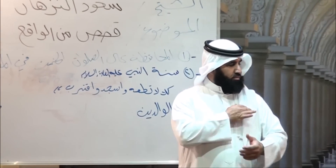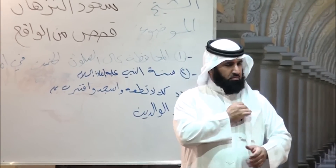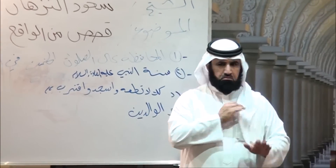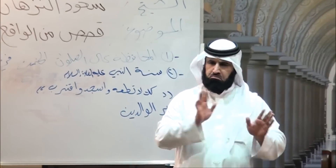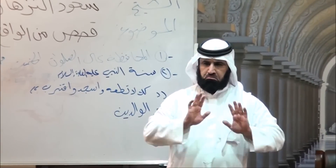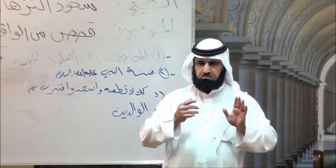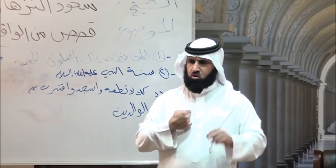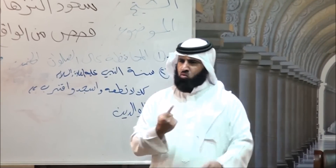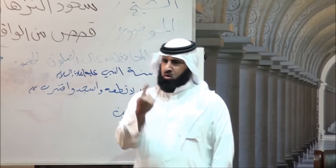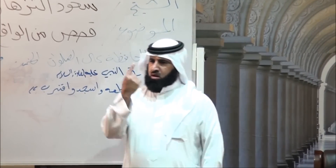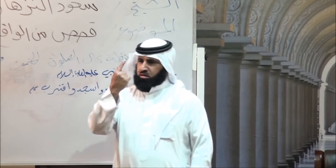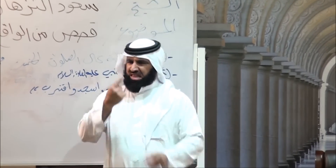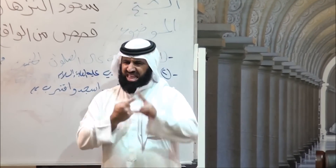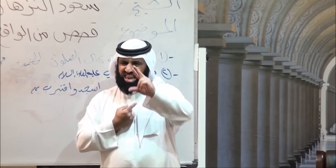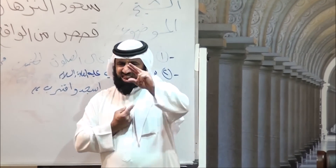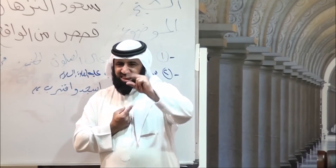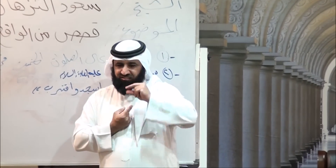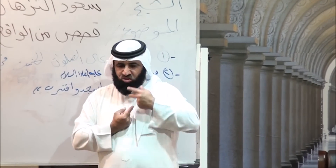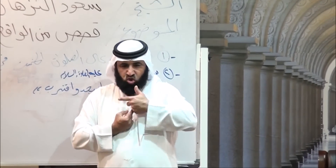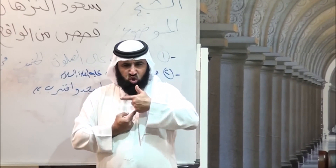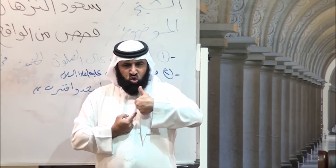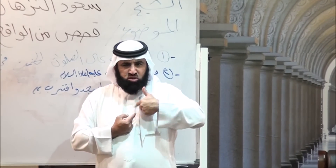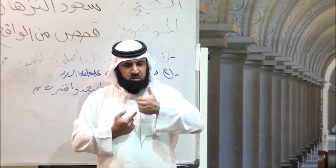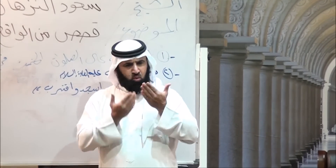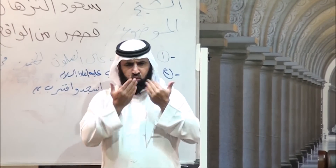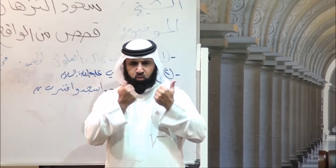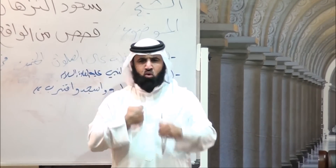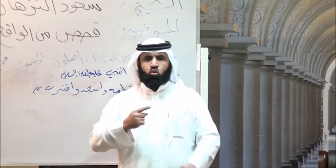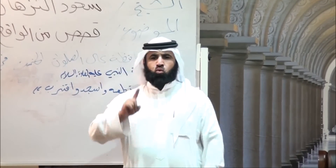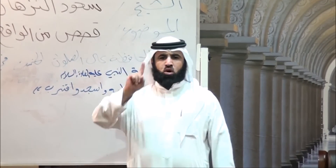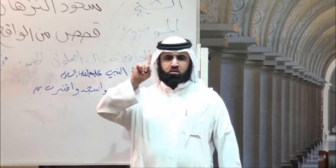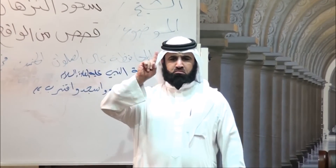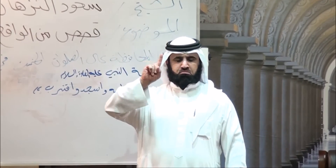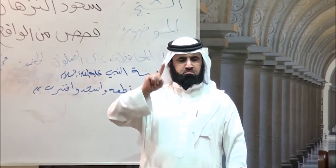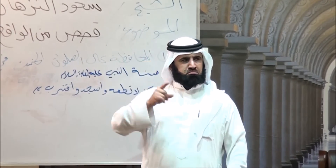قال لا. قال لا، لا يوجد أحد بنفس الاسم. قال عجيب.